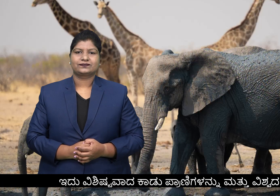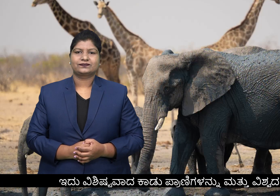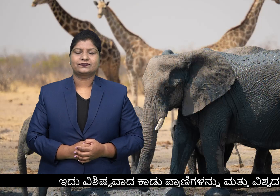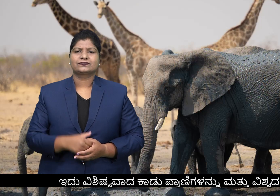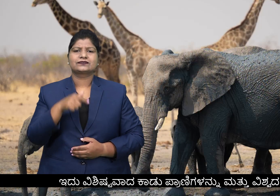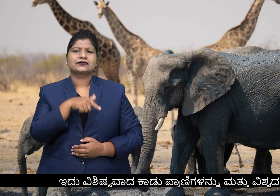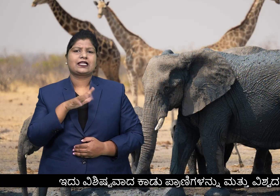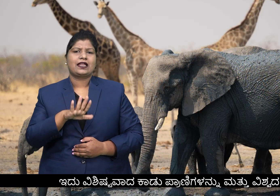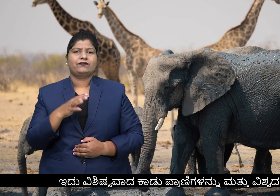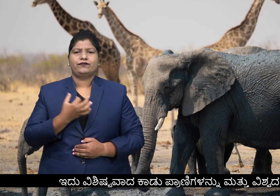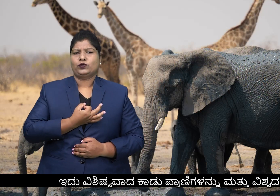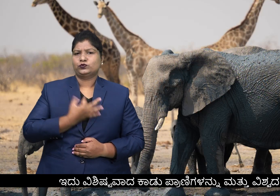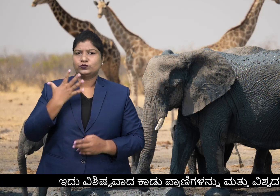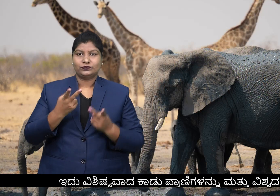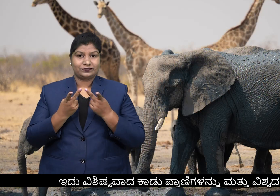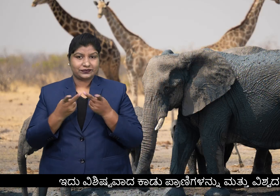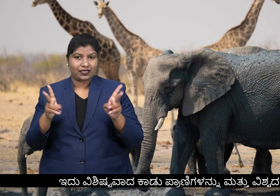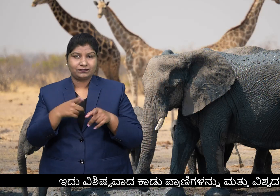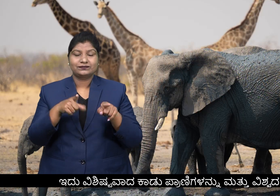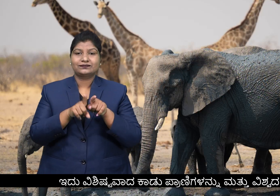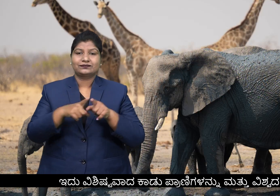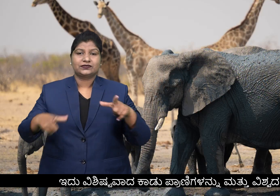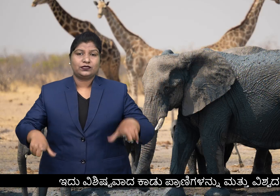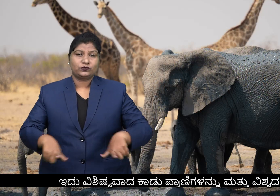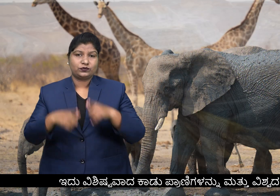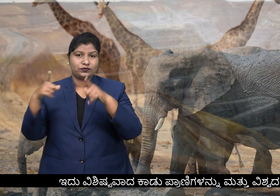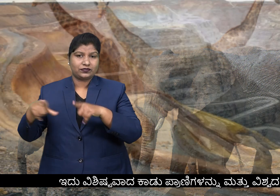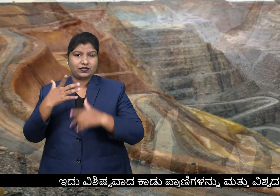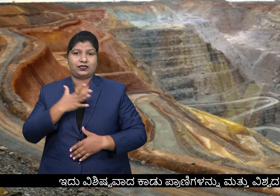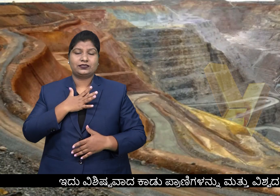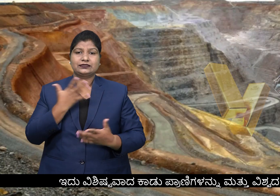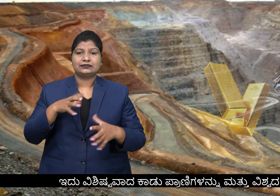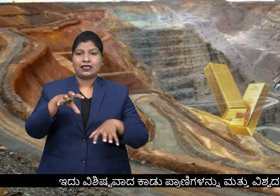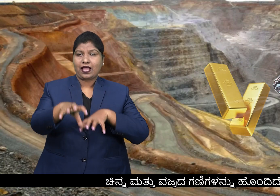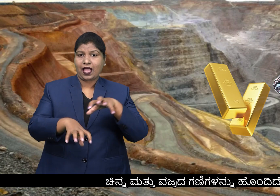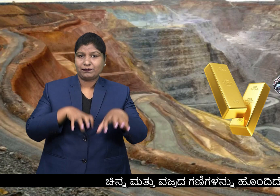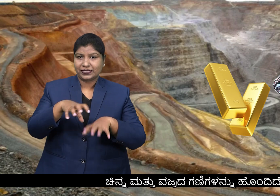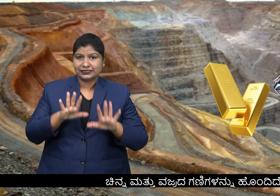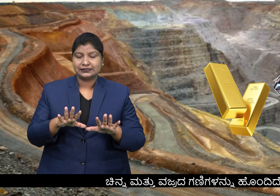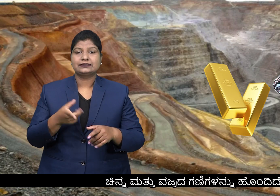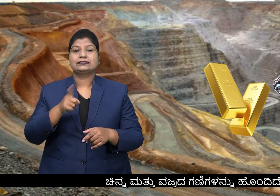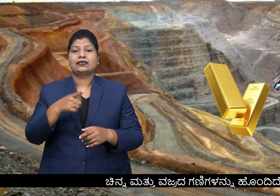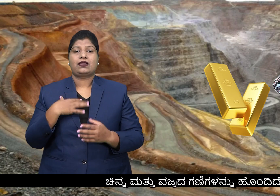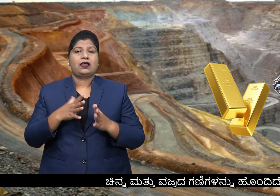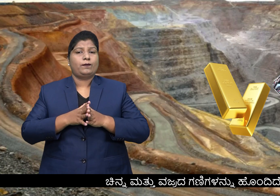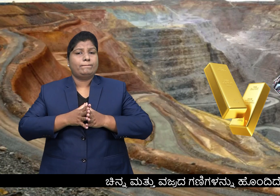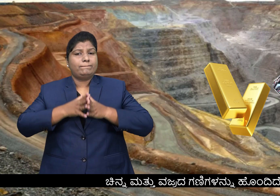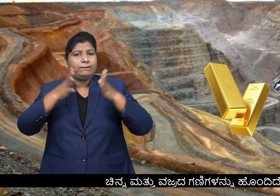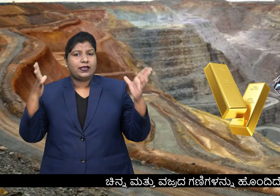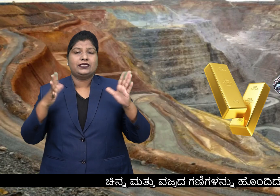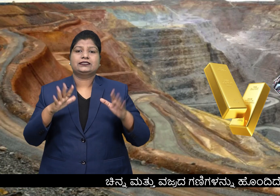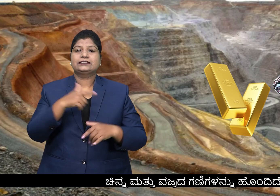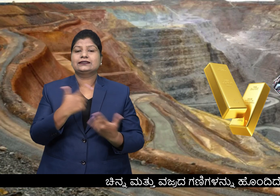ಇದು ವಿಶಿಷ್ಟವಾದ ಕಾಡುಪ್ರಾಣಿಗಳನ್ನು ಮತ್ತು ವಿಶ್ವದ ಅತಿದೊಡ್ಡ ಚಿನ್ನ ಮತ್ತು ವಜ್ರದ